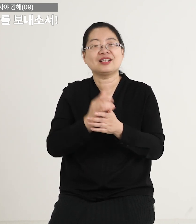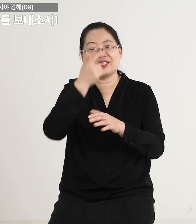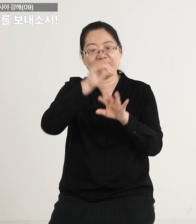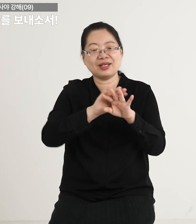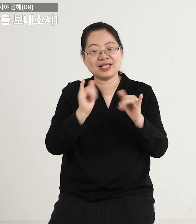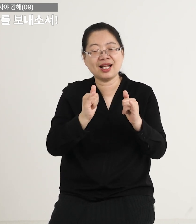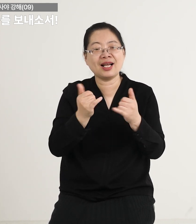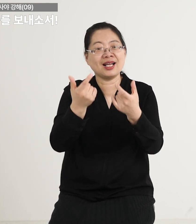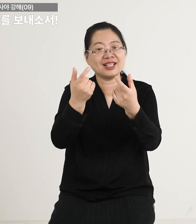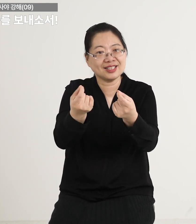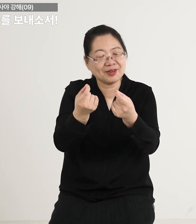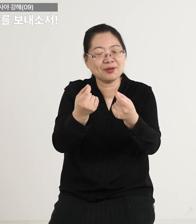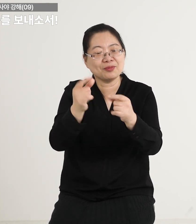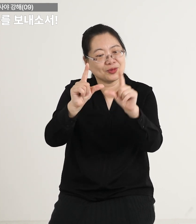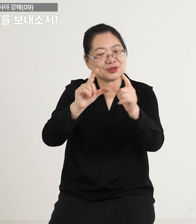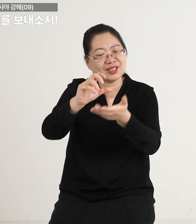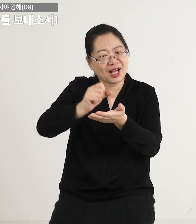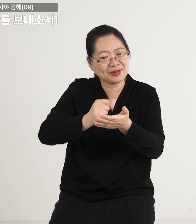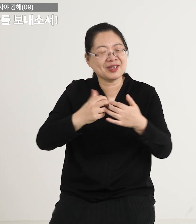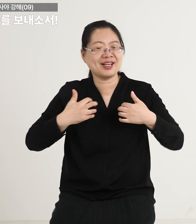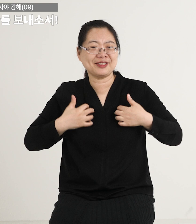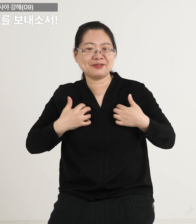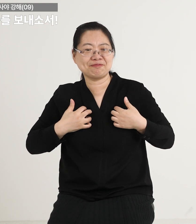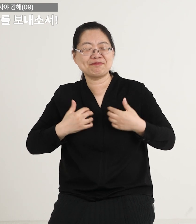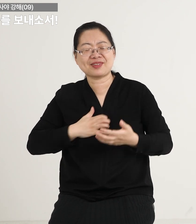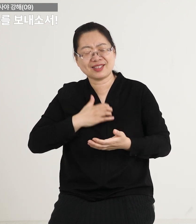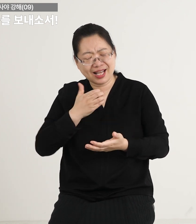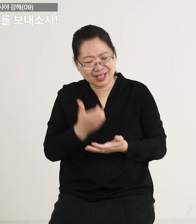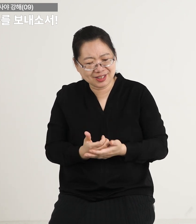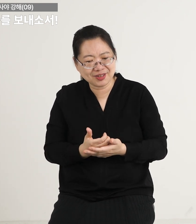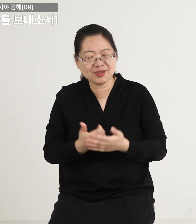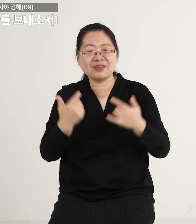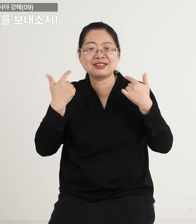될 기쁨이고 감격이에요.